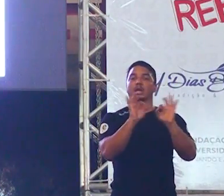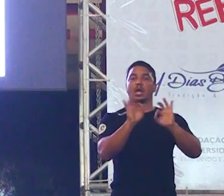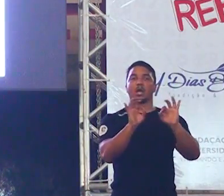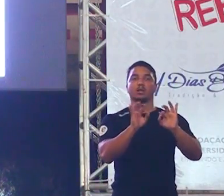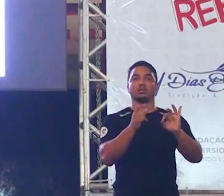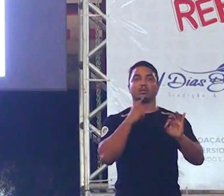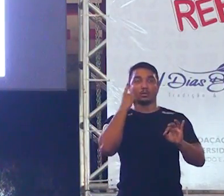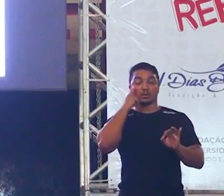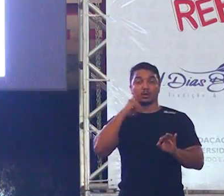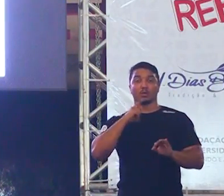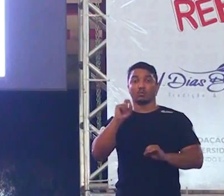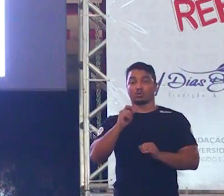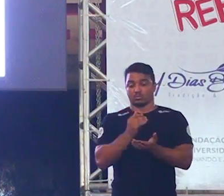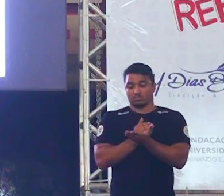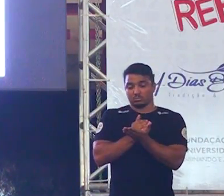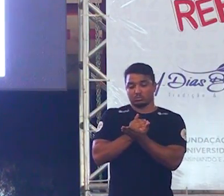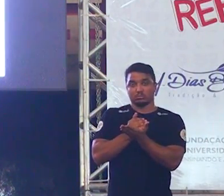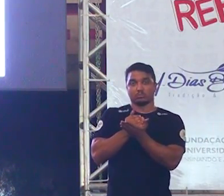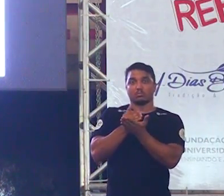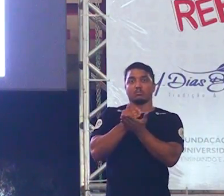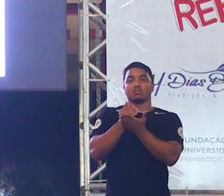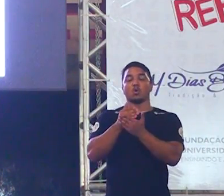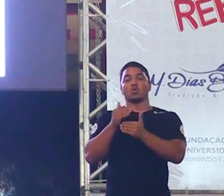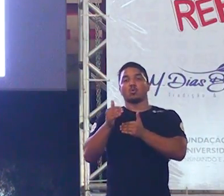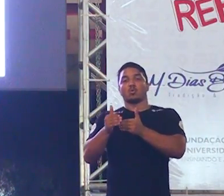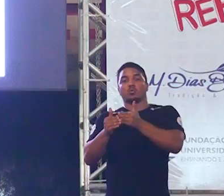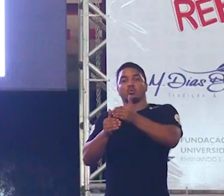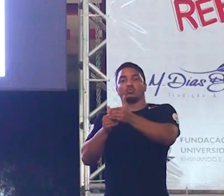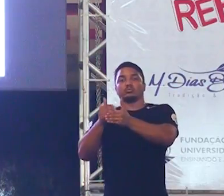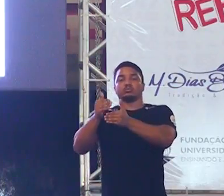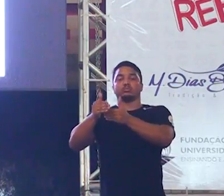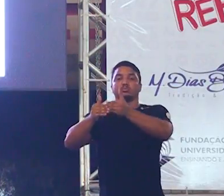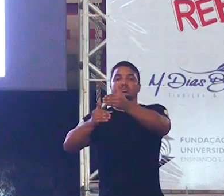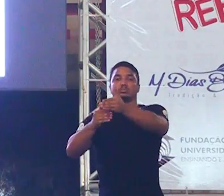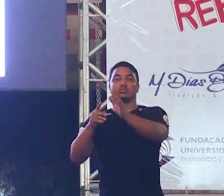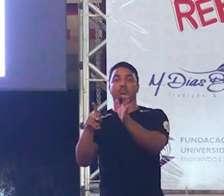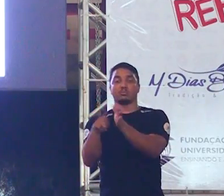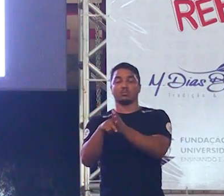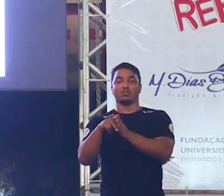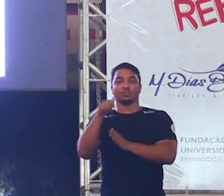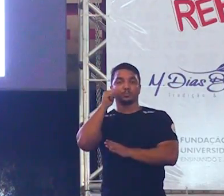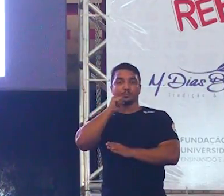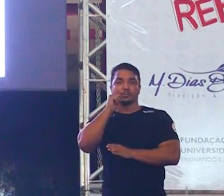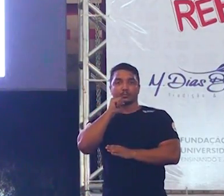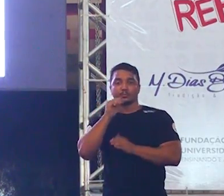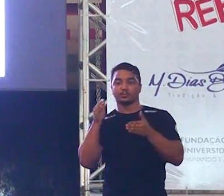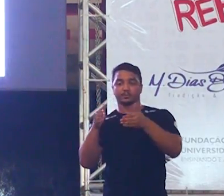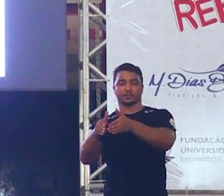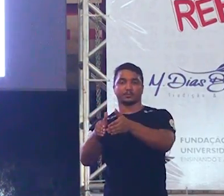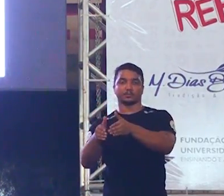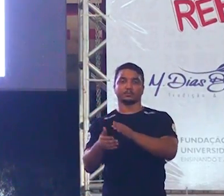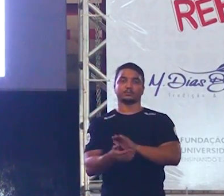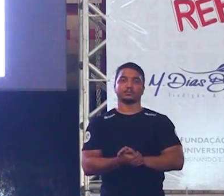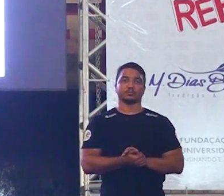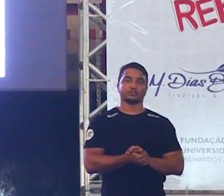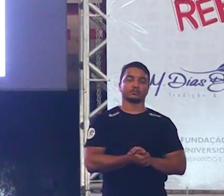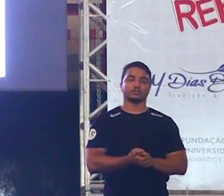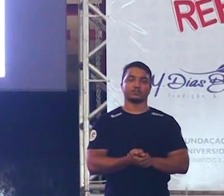gene, irá fazer que a estrutura desenvolva-se para o sistema